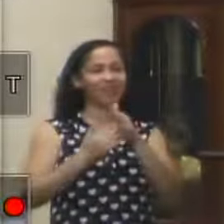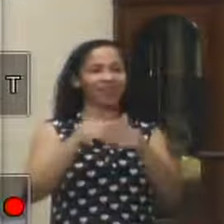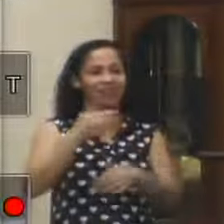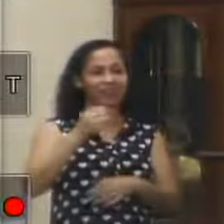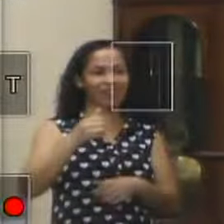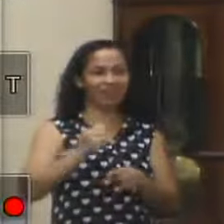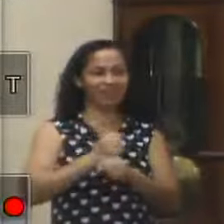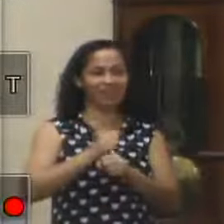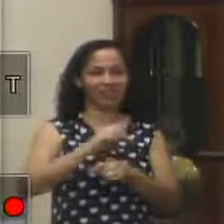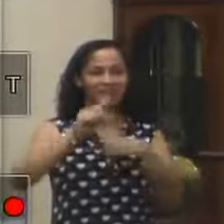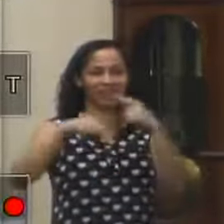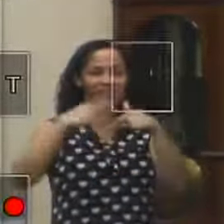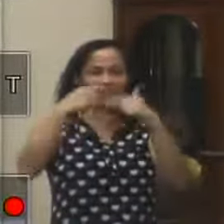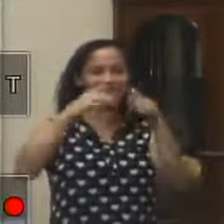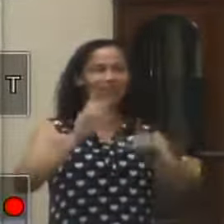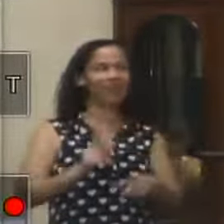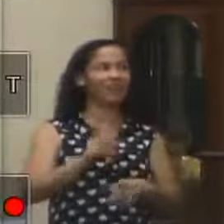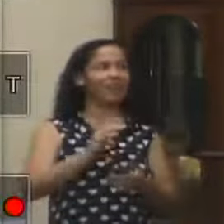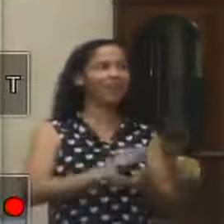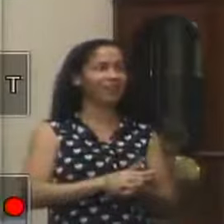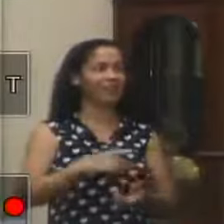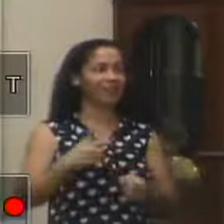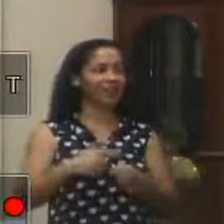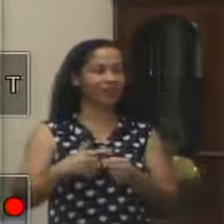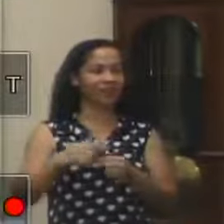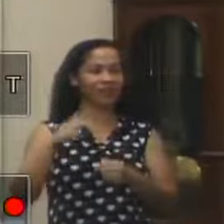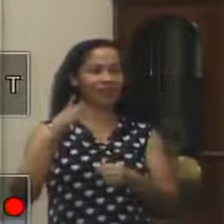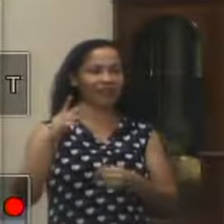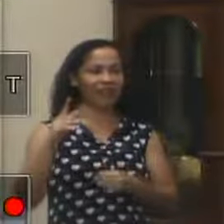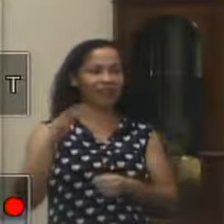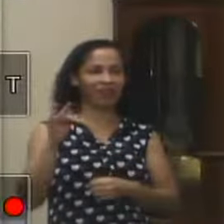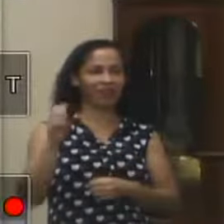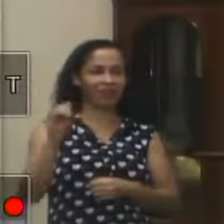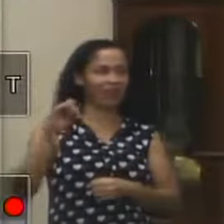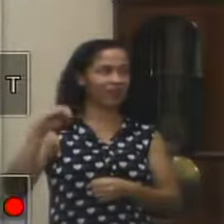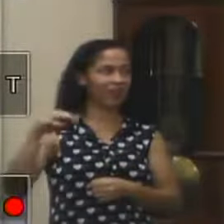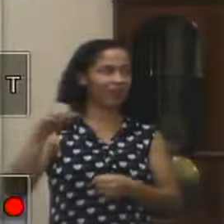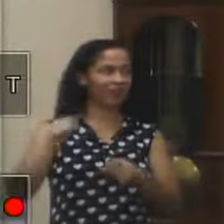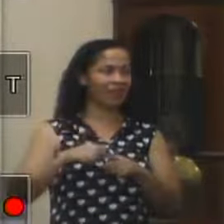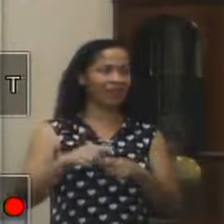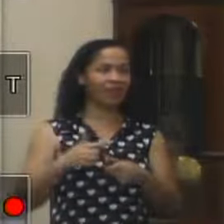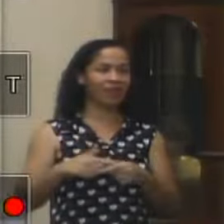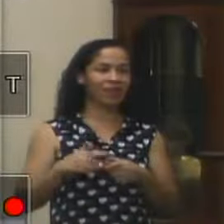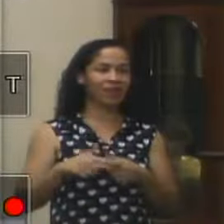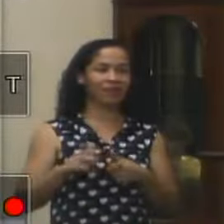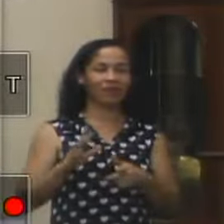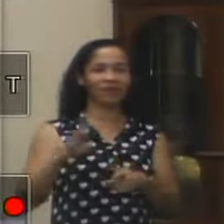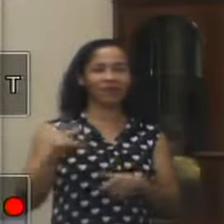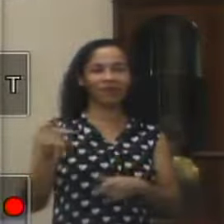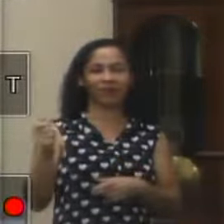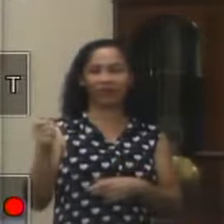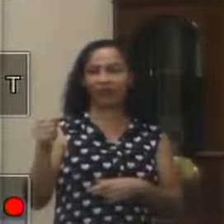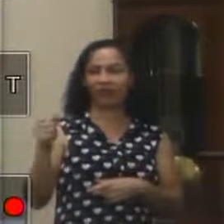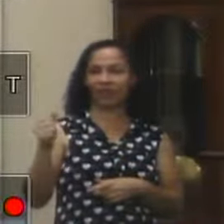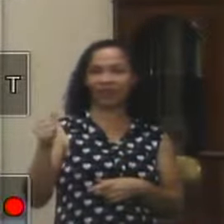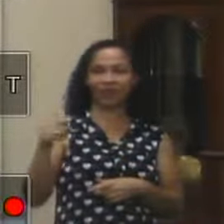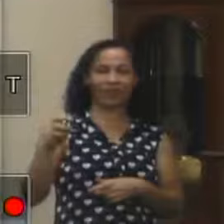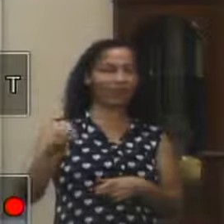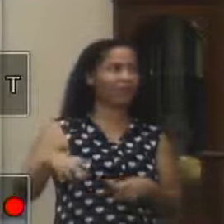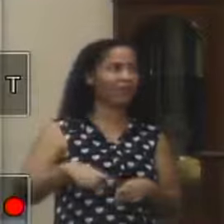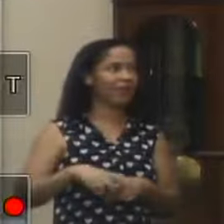Então, Barra de Fátima cheia de problema, Dudu Lopes cheia de problema, Passagem cheia de problema. Então, eu